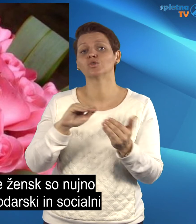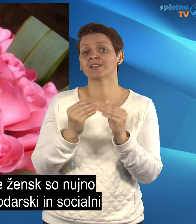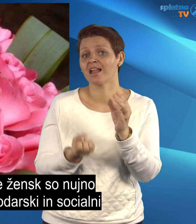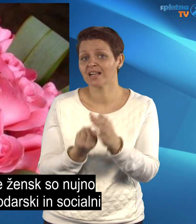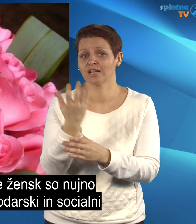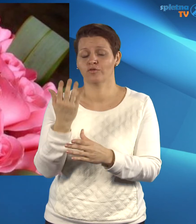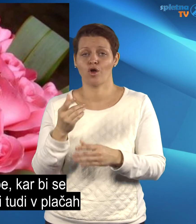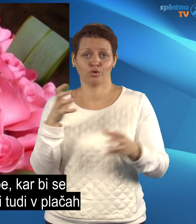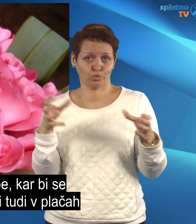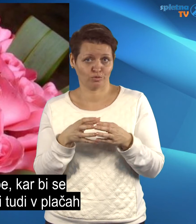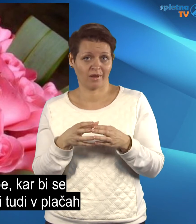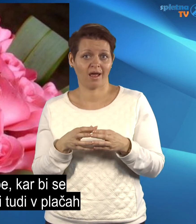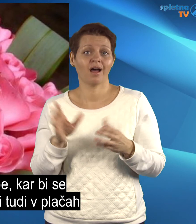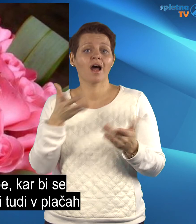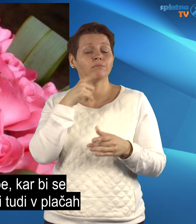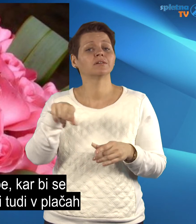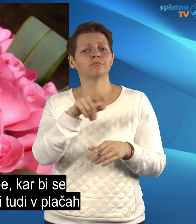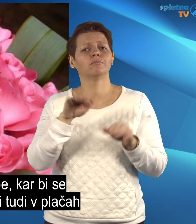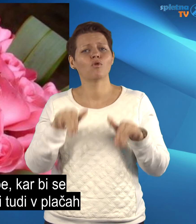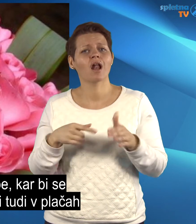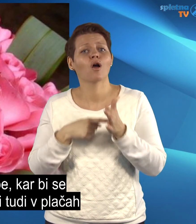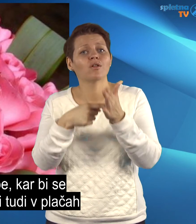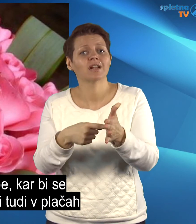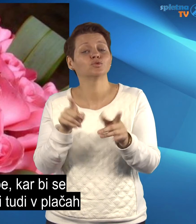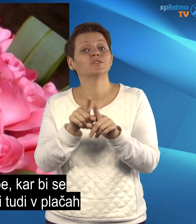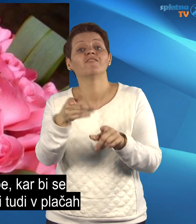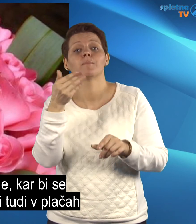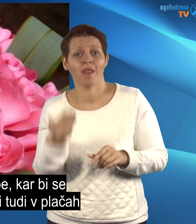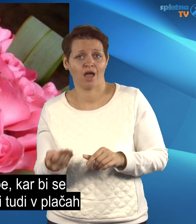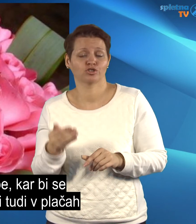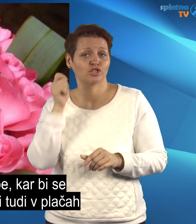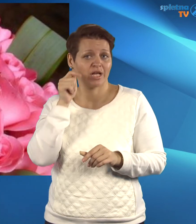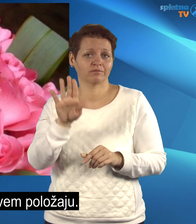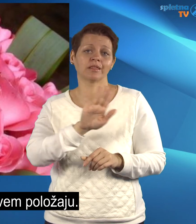se moralo odraziti tudi v plačah žensk in njihovem položaju.